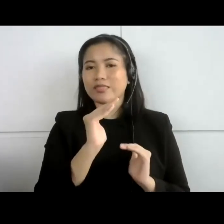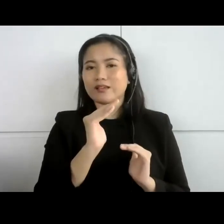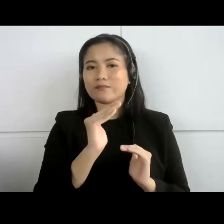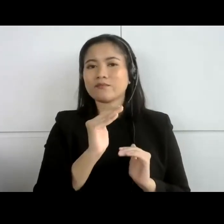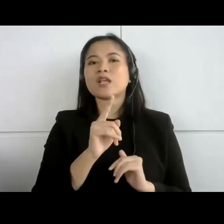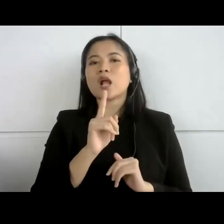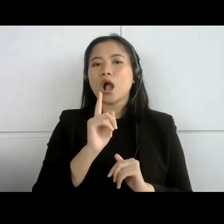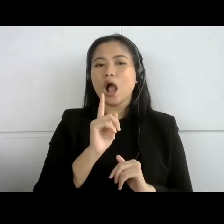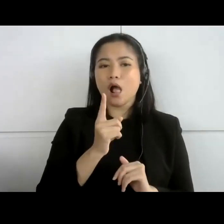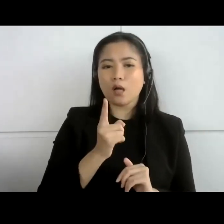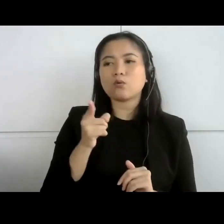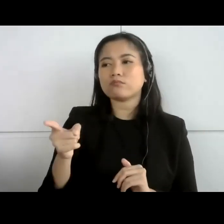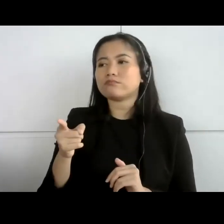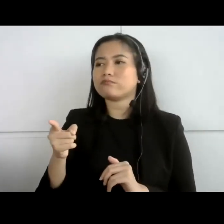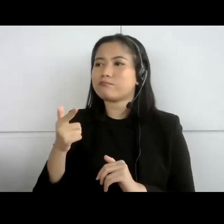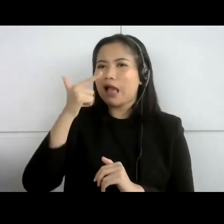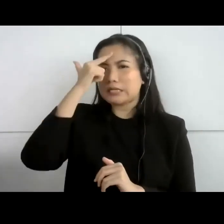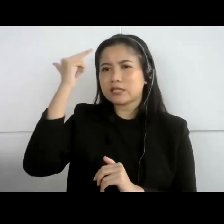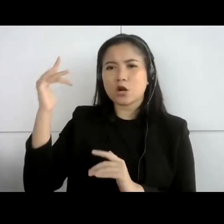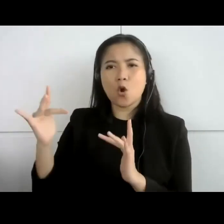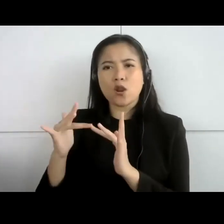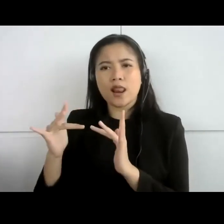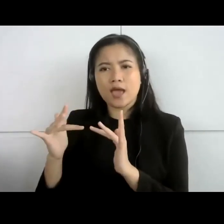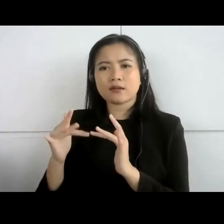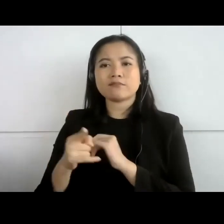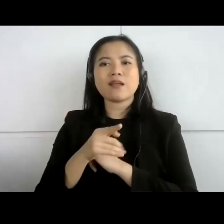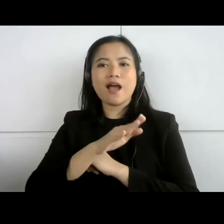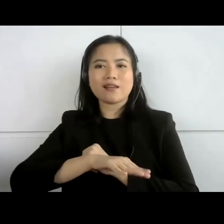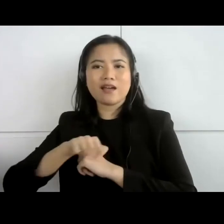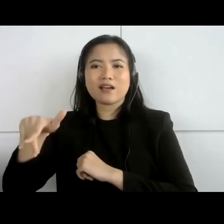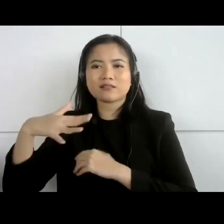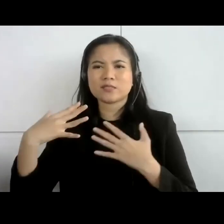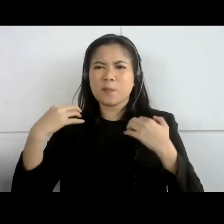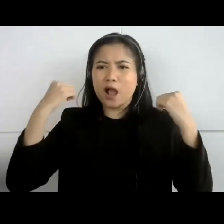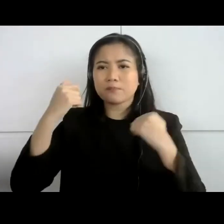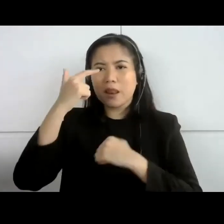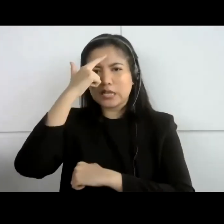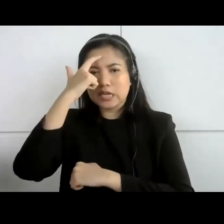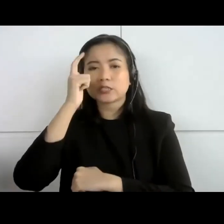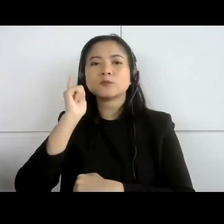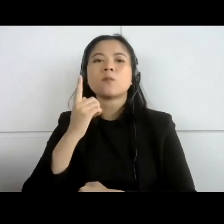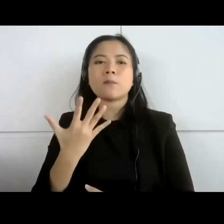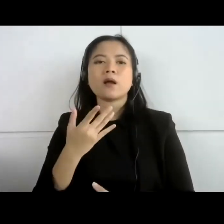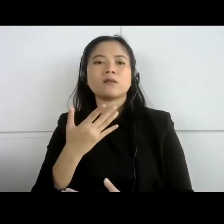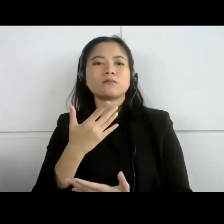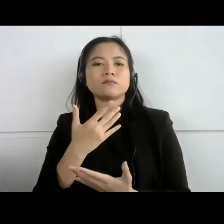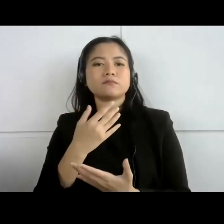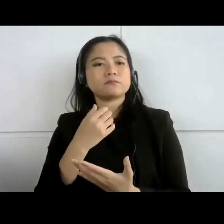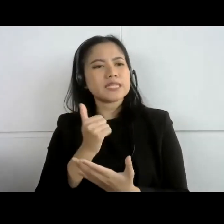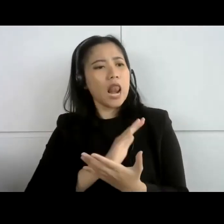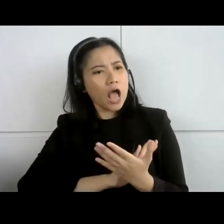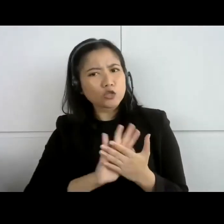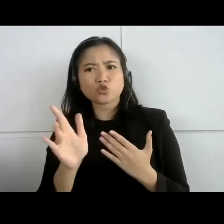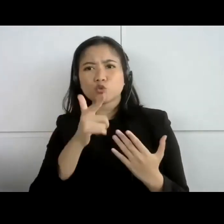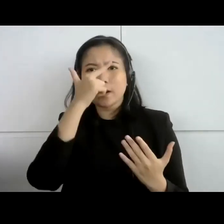jika dibanding dengan pembelajaran daring. Anak-anak lebih bersemangat belajar karena mereka bisa belajar secara